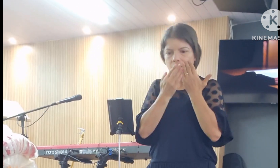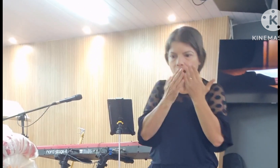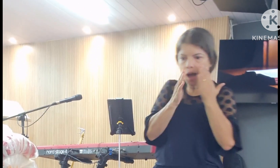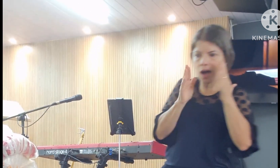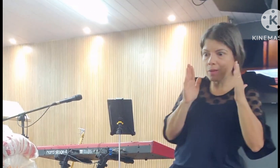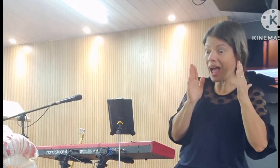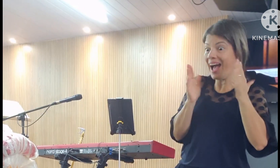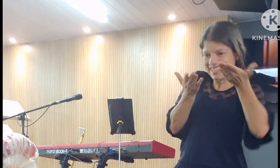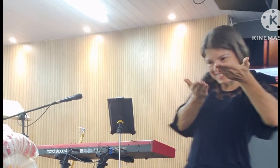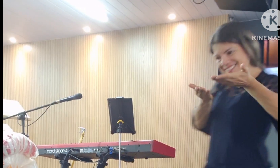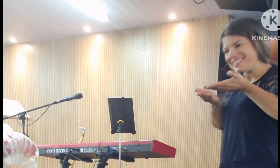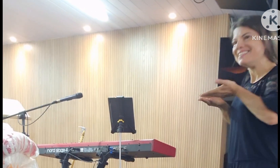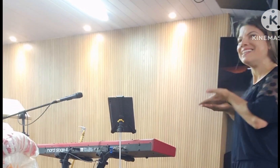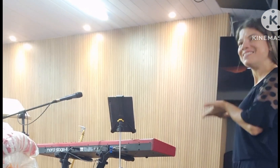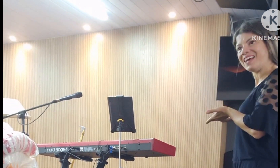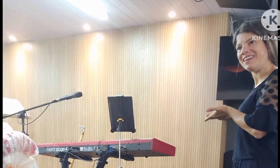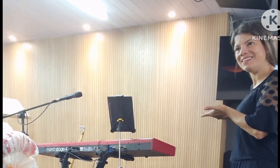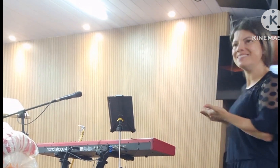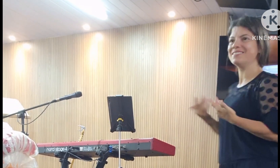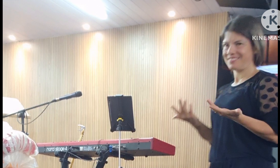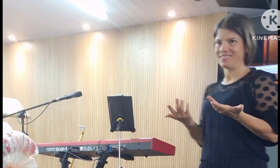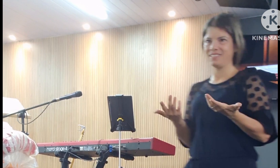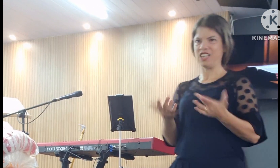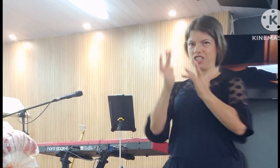Se você não fizer assim, ó,